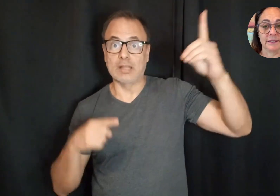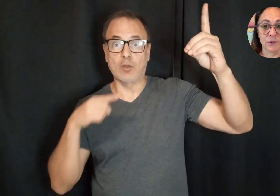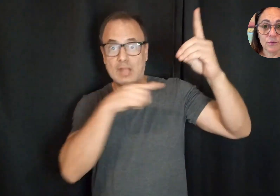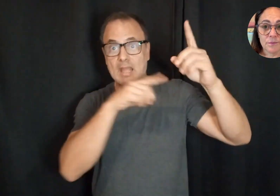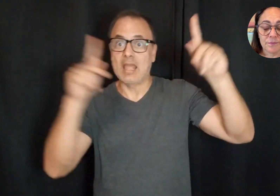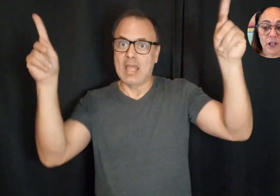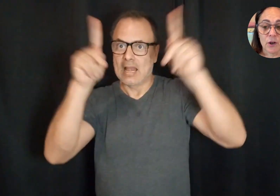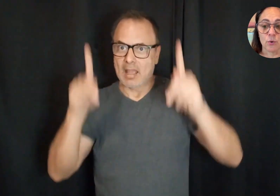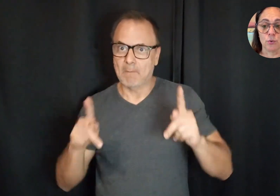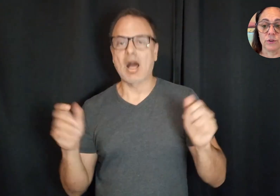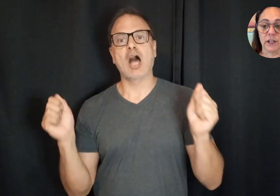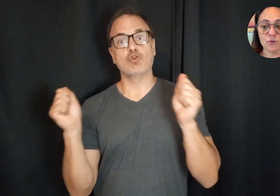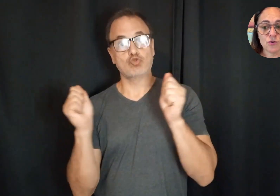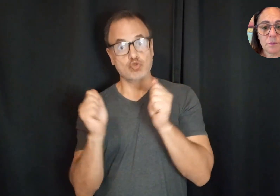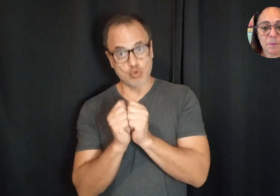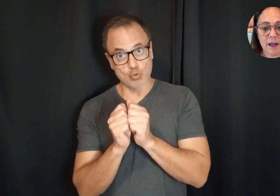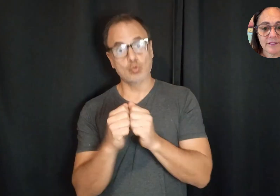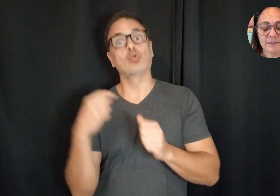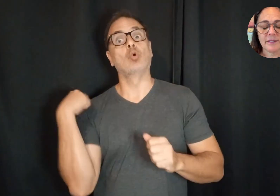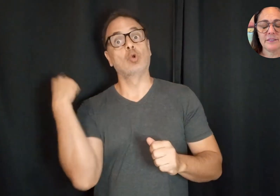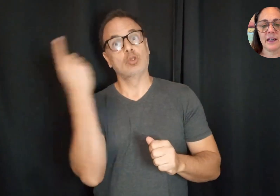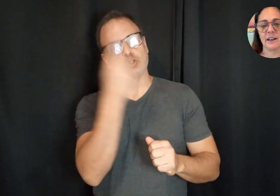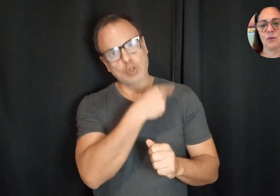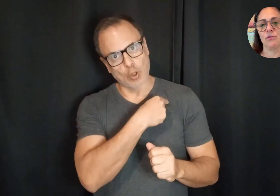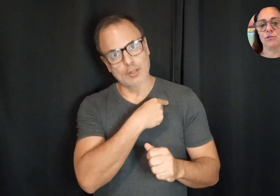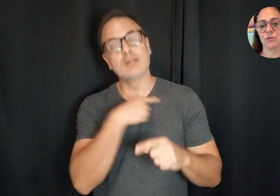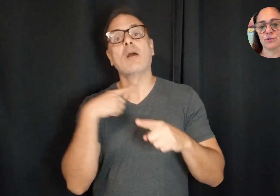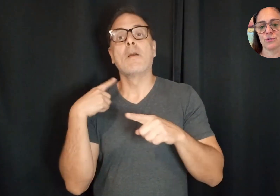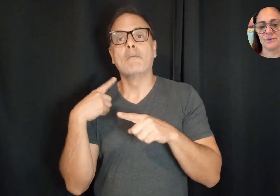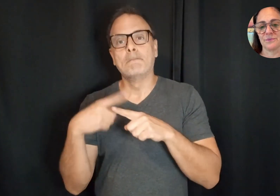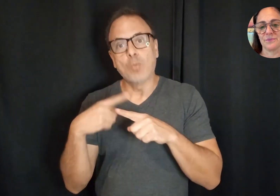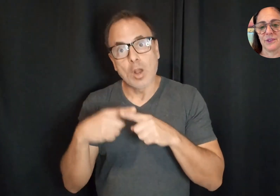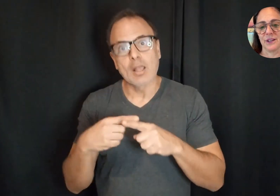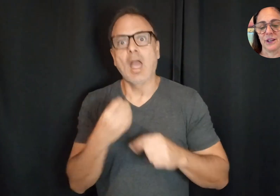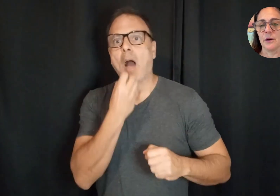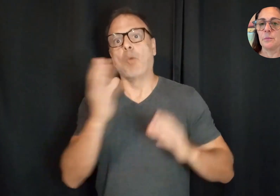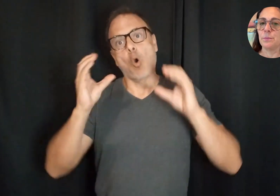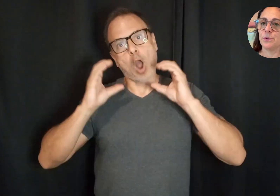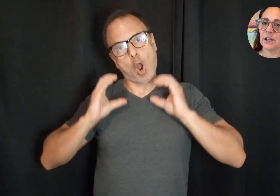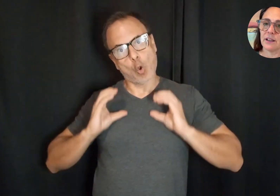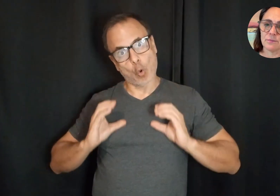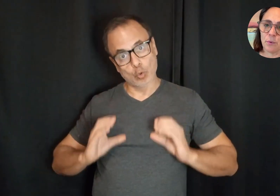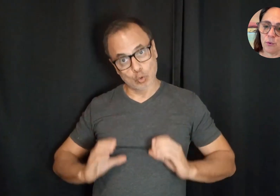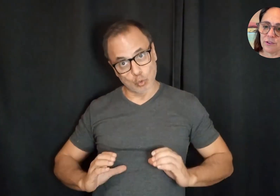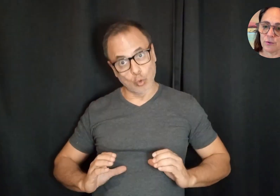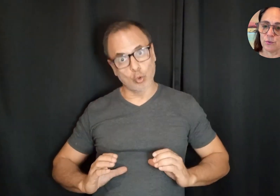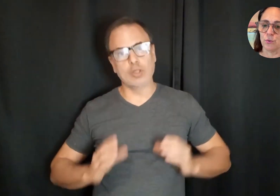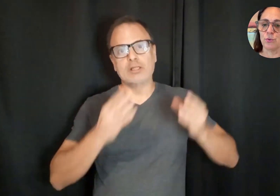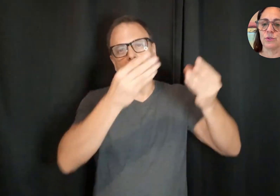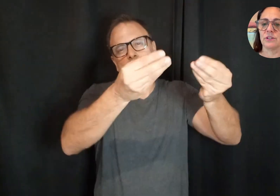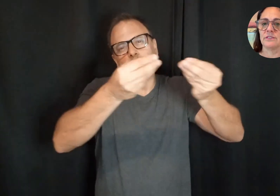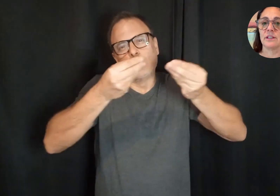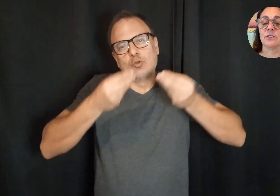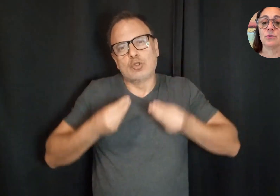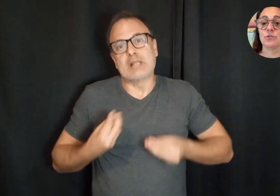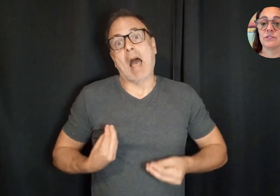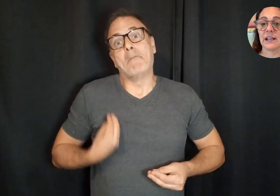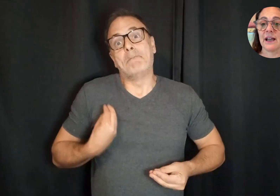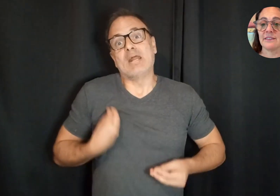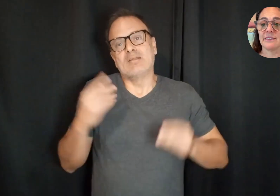então, o Deus de paz estará convosco, porque as boas condutas nos trazem